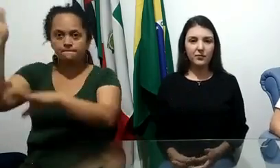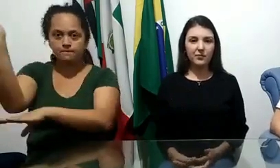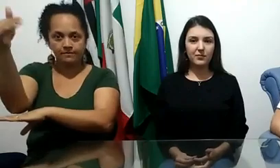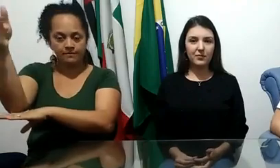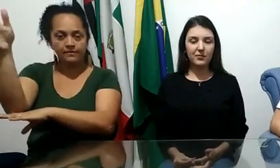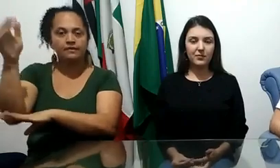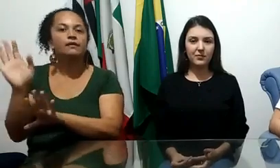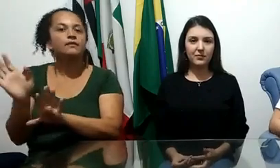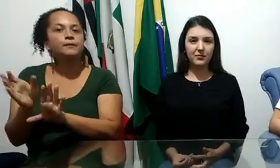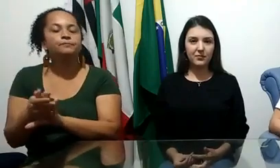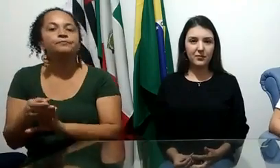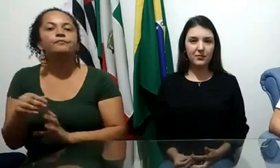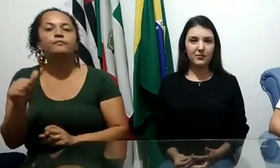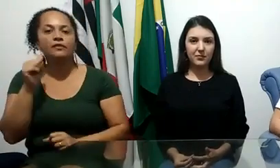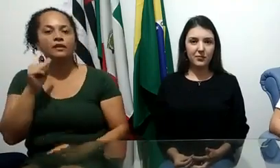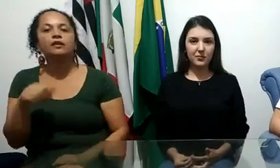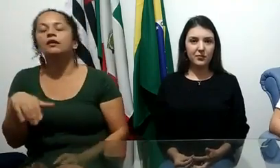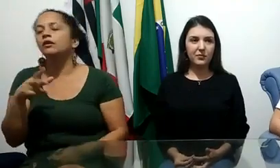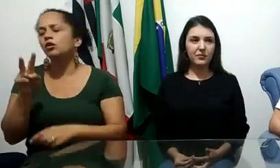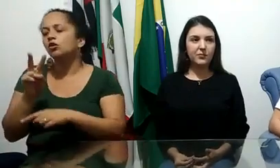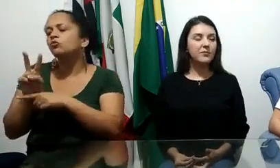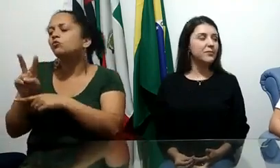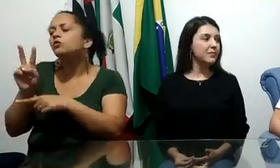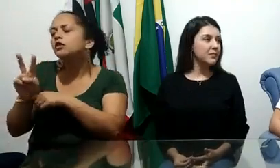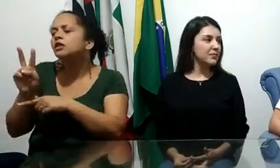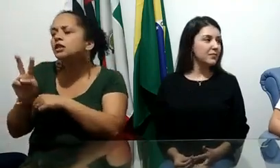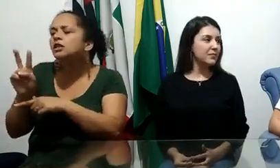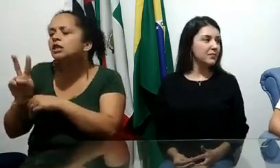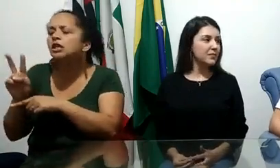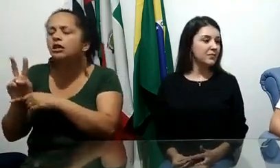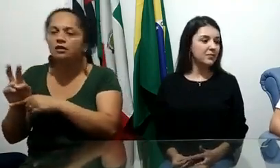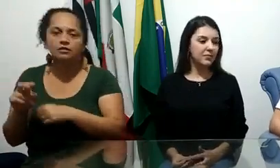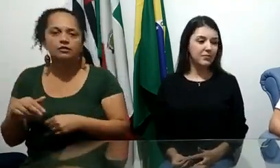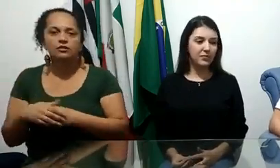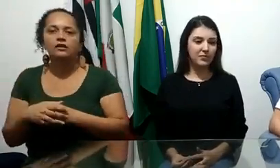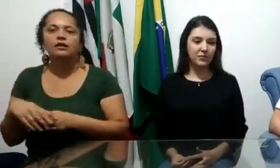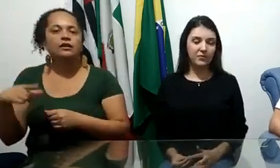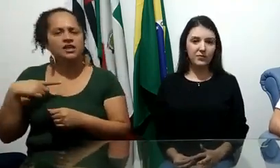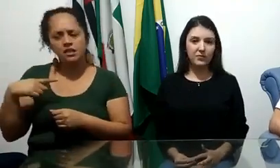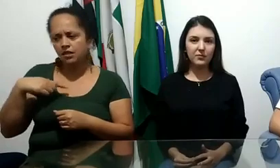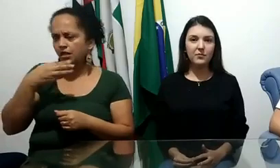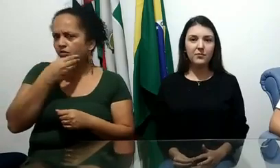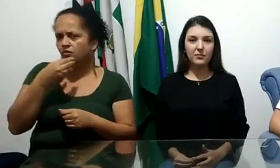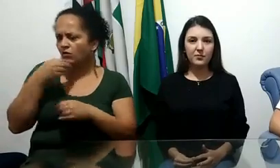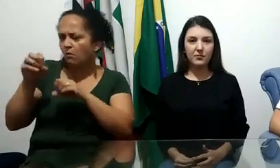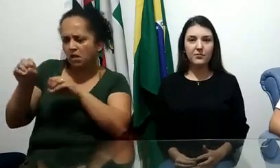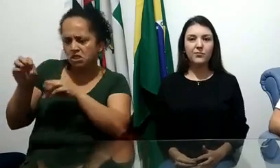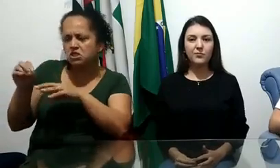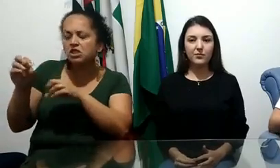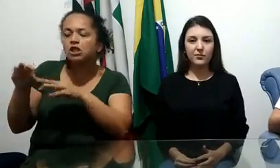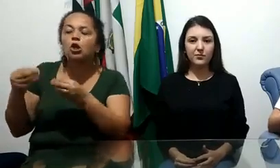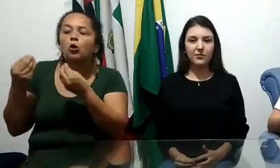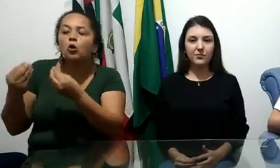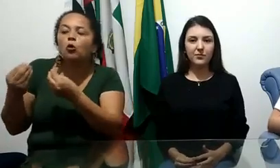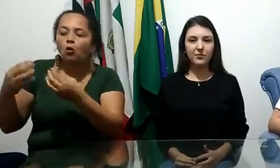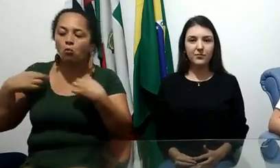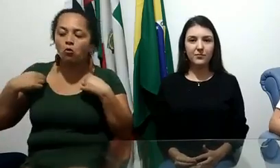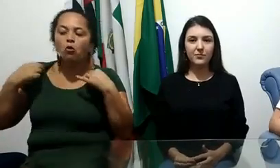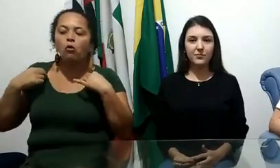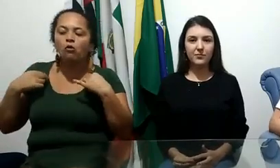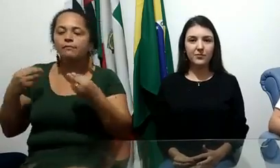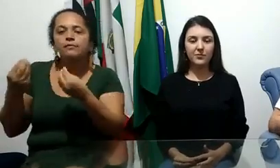com tratamento de belezas, com dicas de como se arrumar, de como se vestir, de como se comportar, de como se